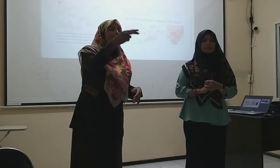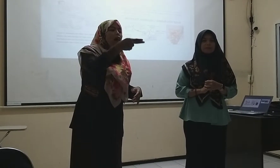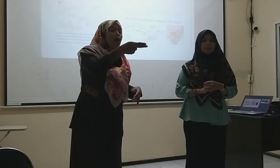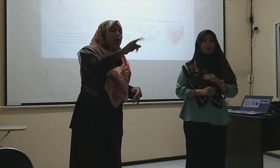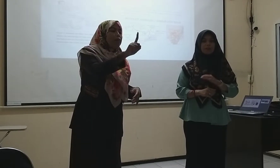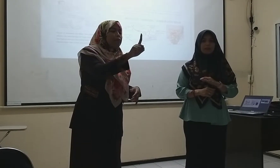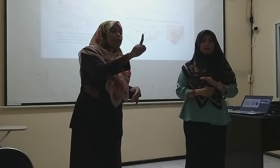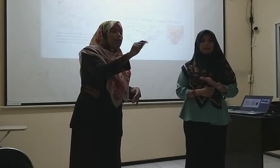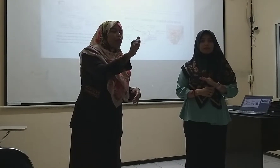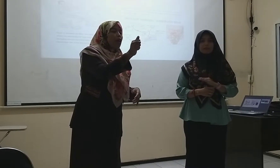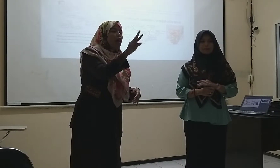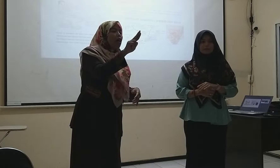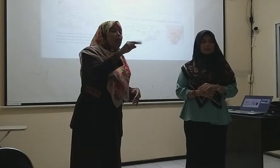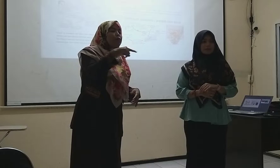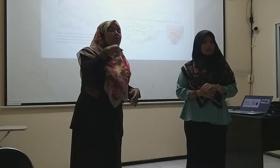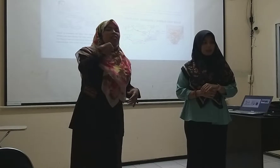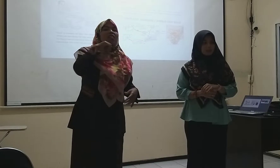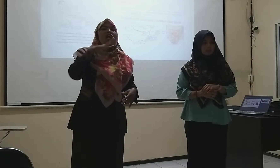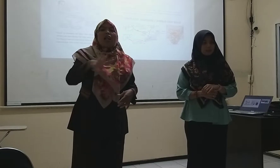Oke.